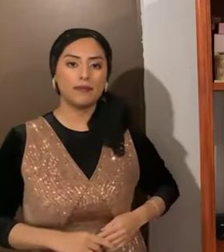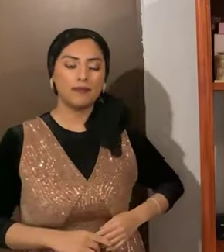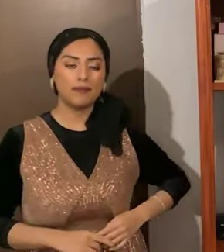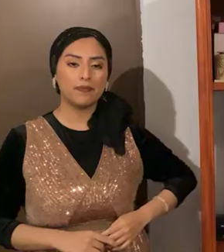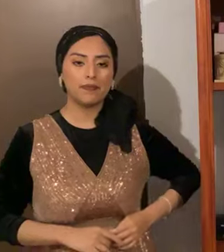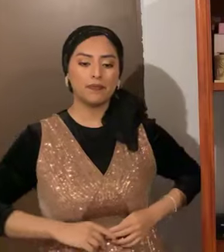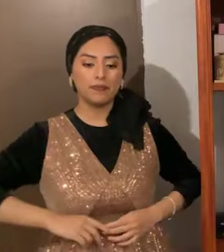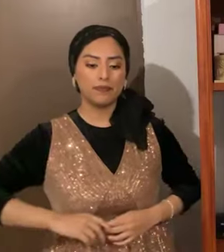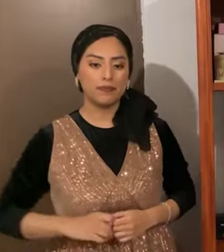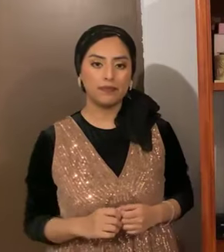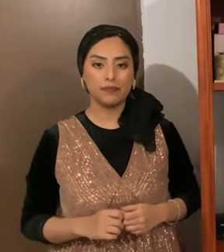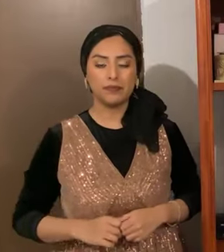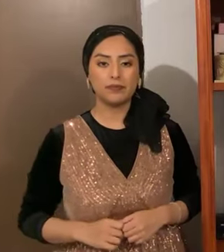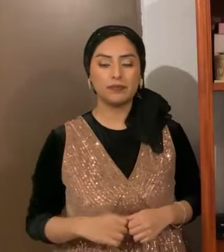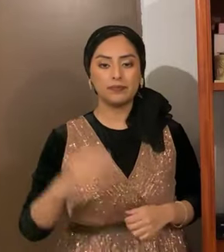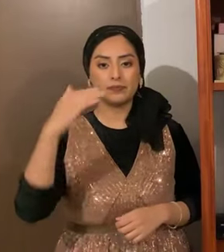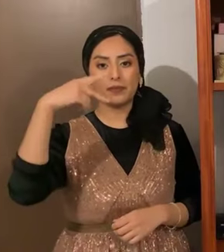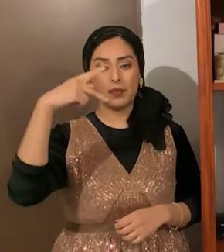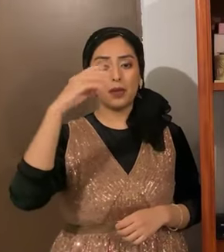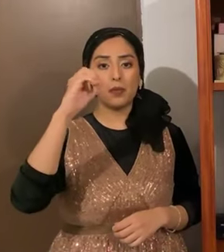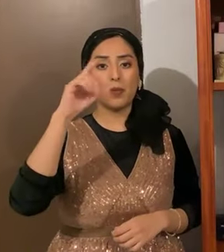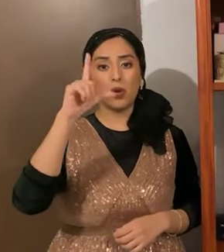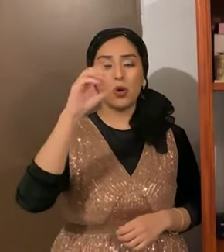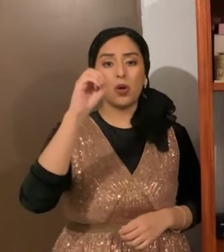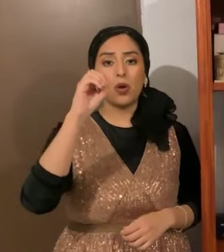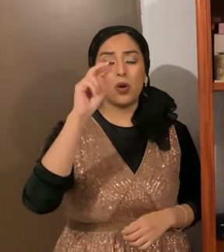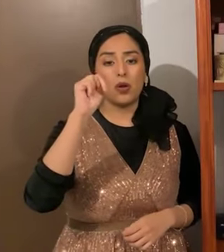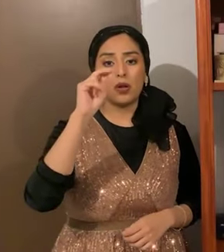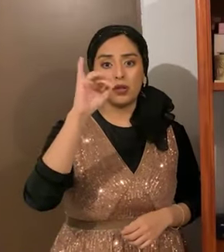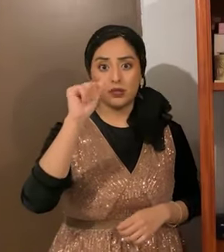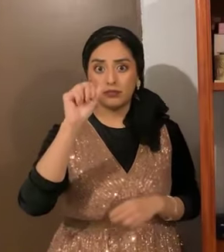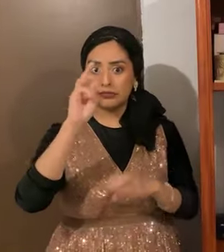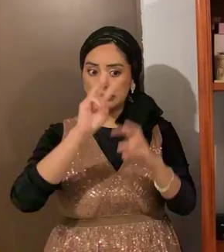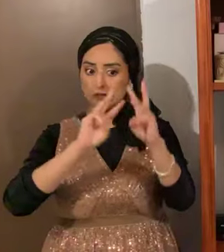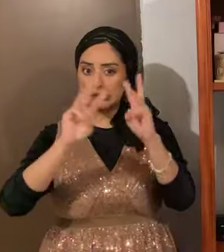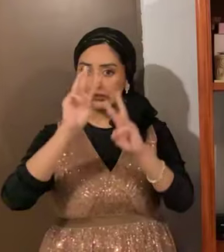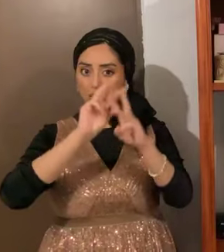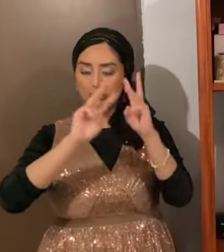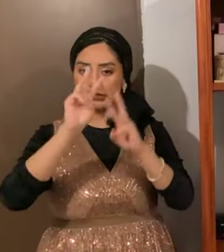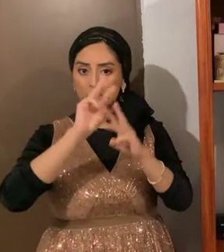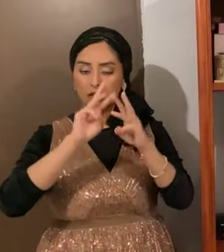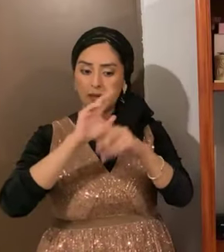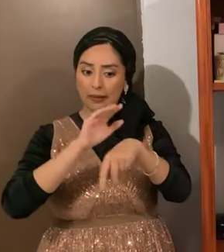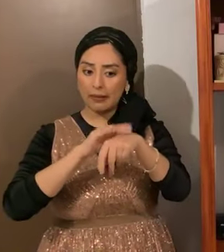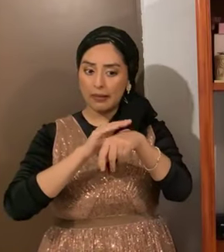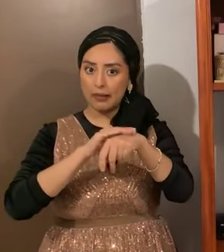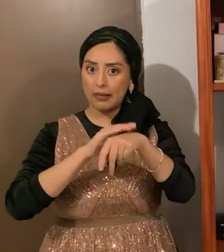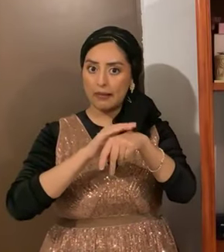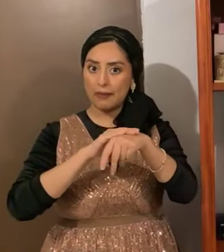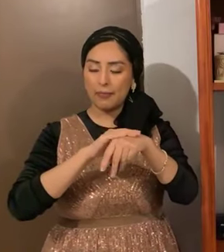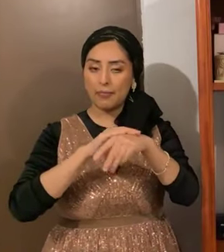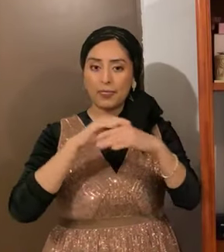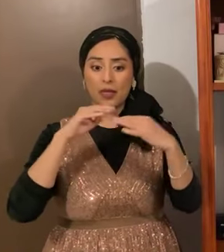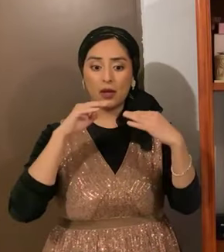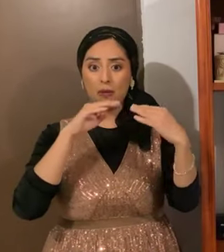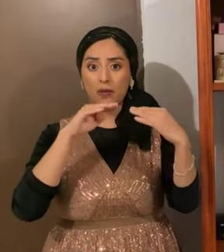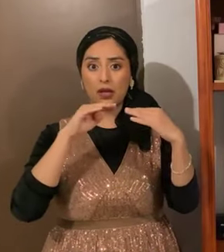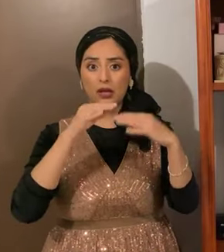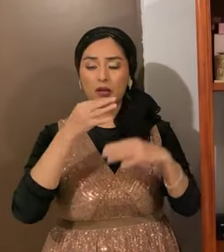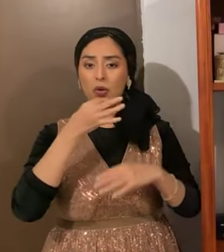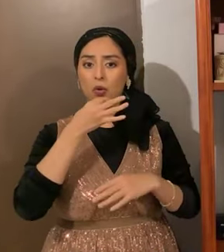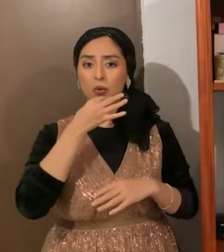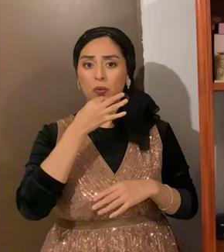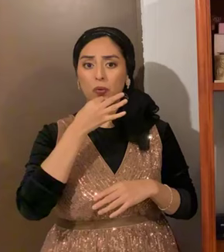¿verdad? Polonia en alerta máxima. Tusk advierte que la guerra está a